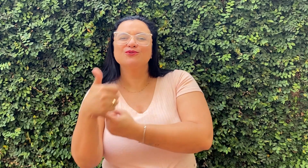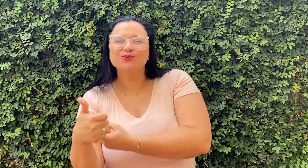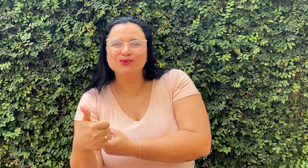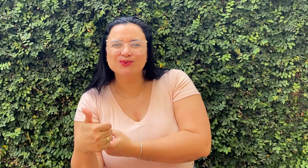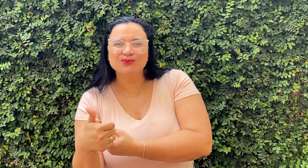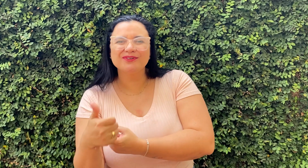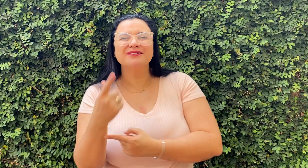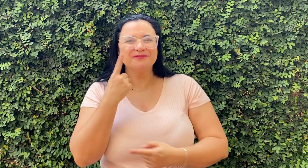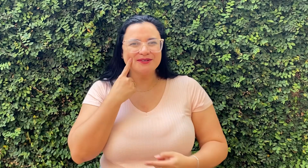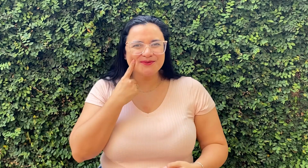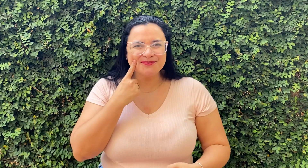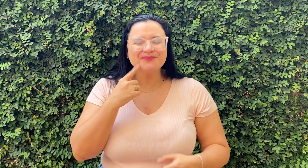2021.